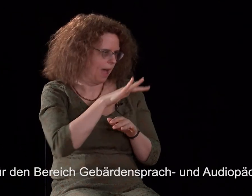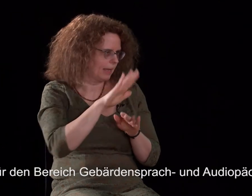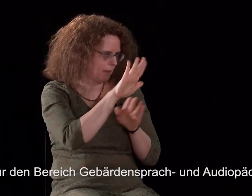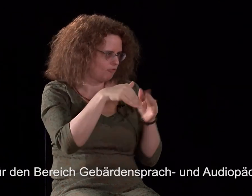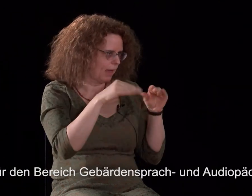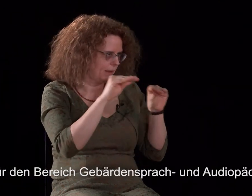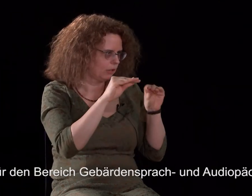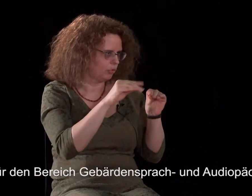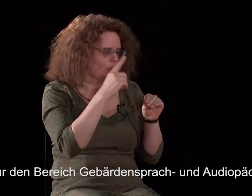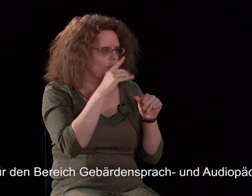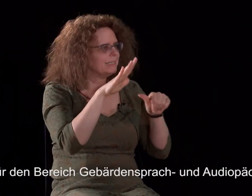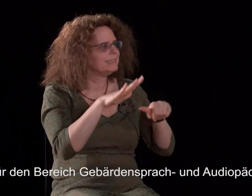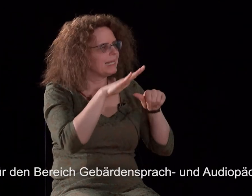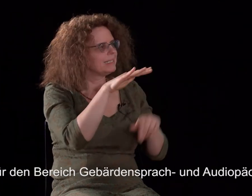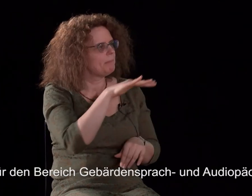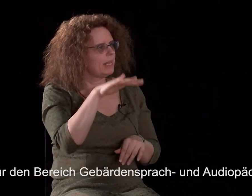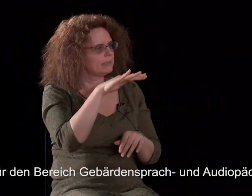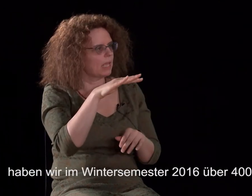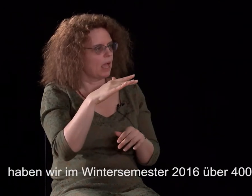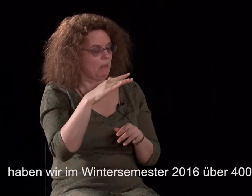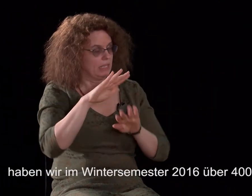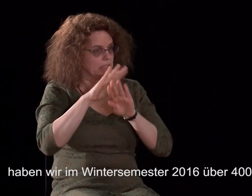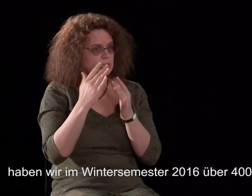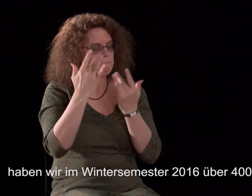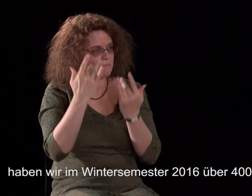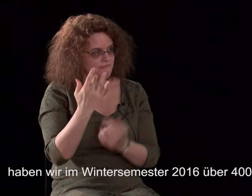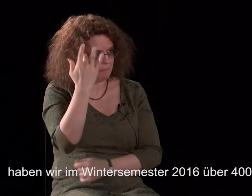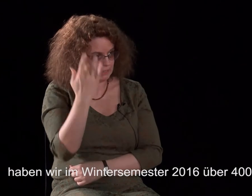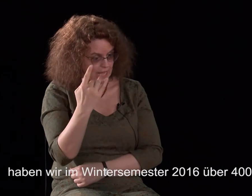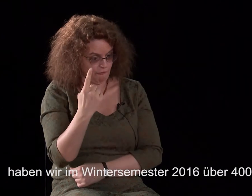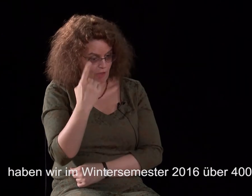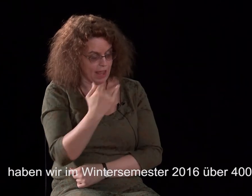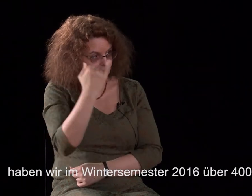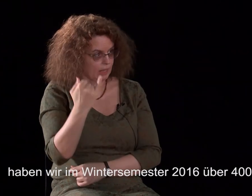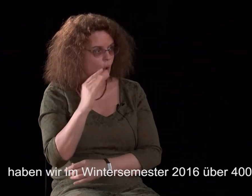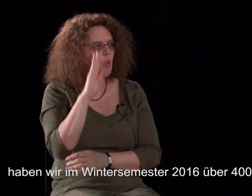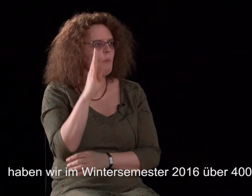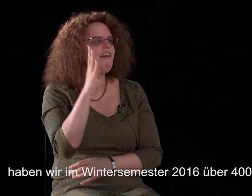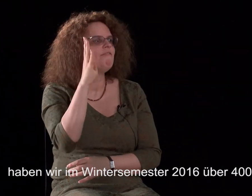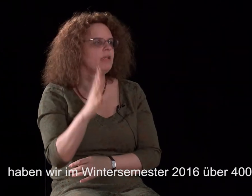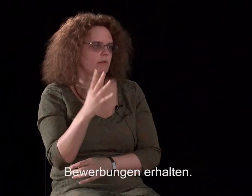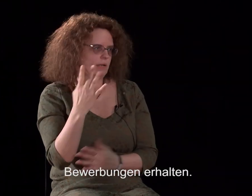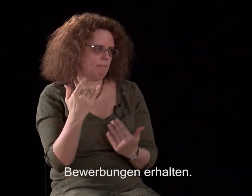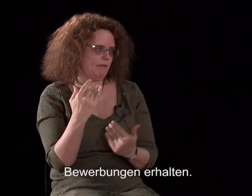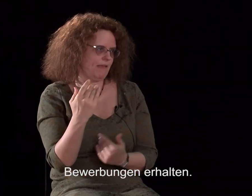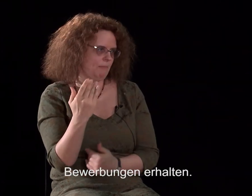Bereich Gebärdensprache und Audiopädagogik haben wir im Wintersemester 2016 über 400 Bewerbungen erhalten.